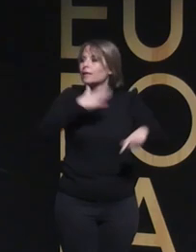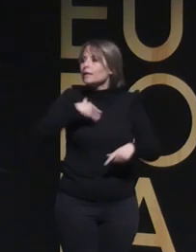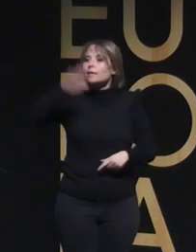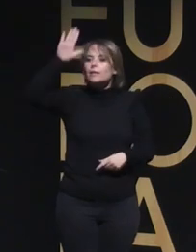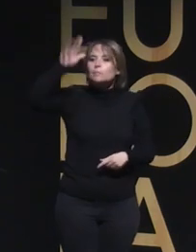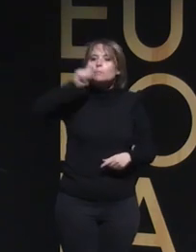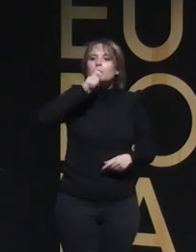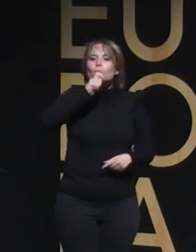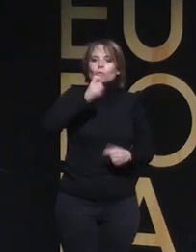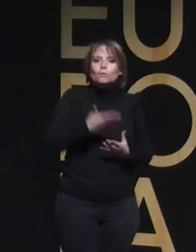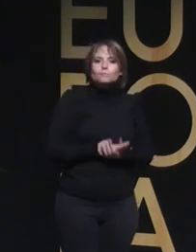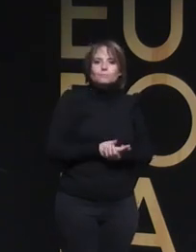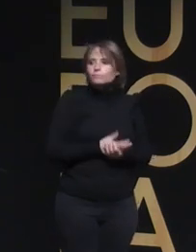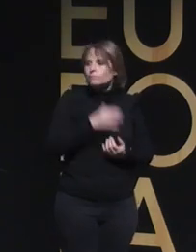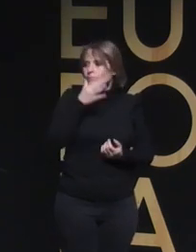con micro?